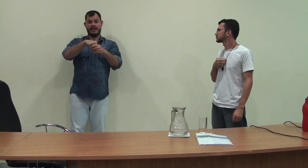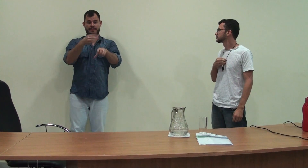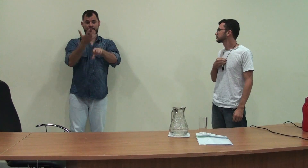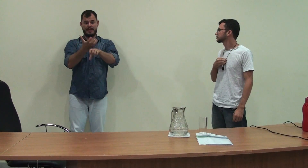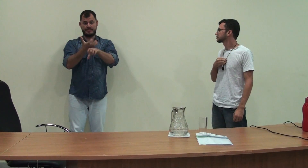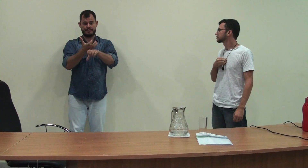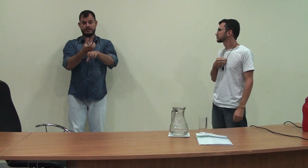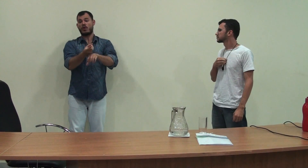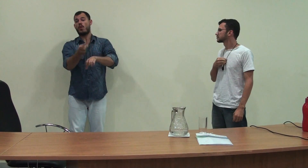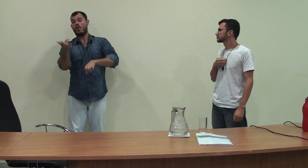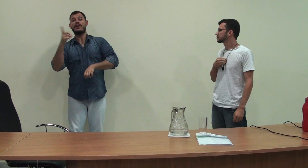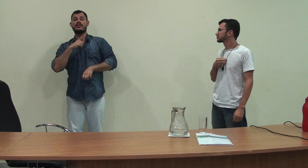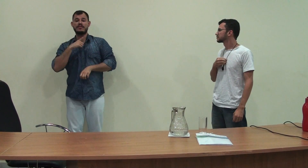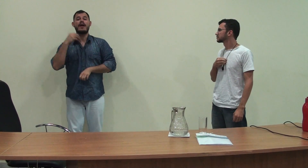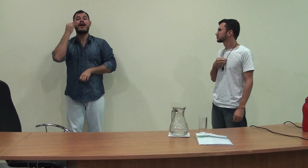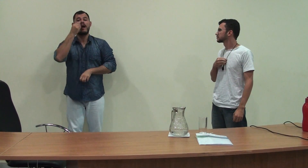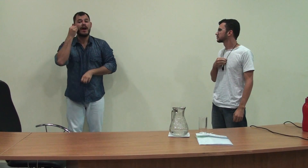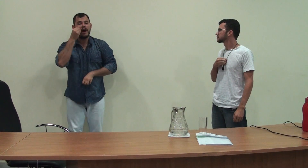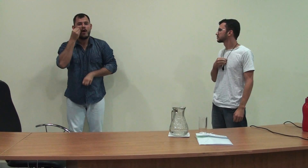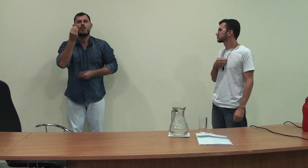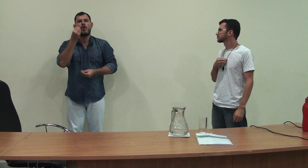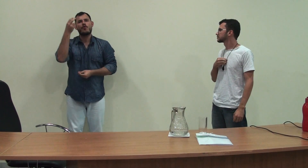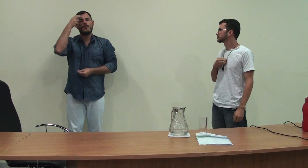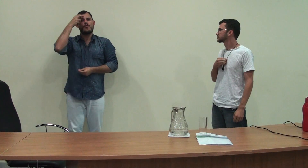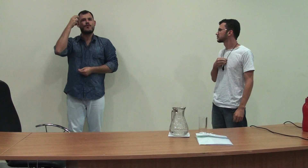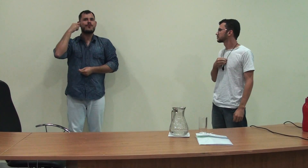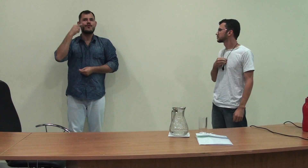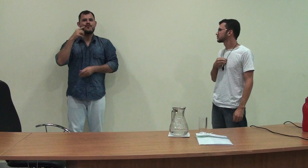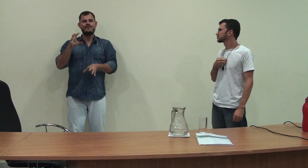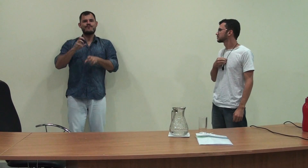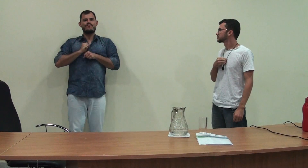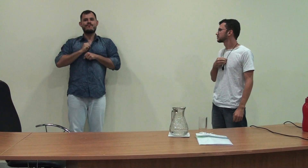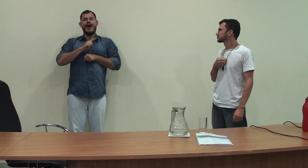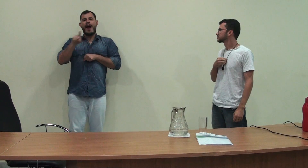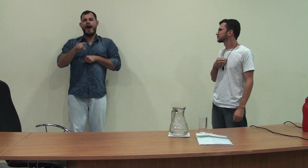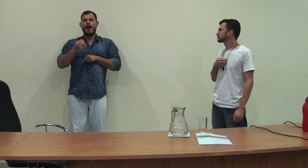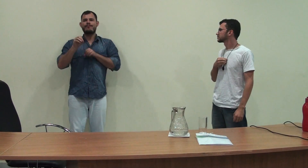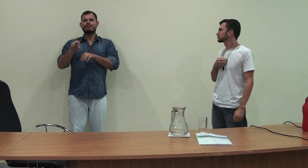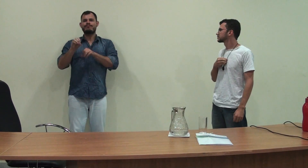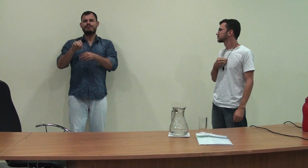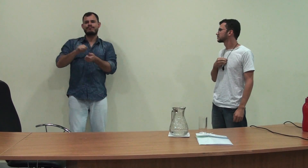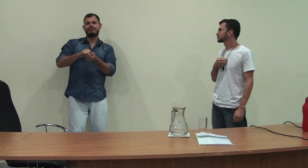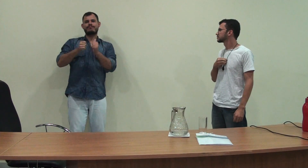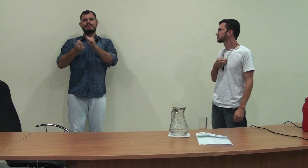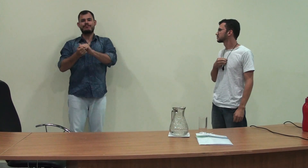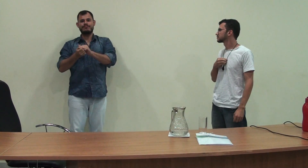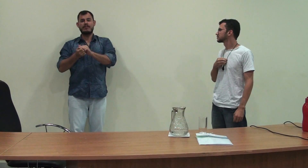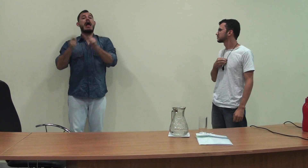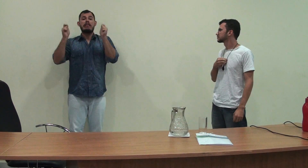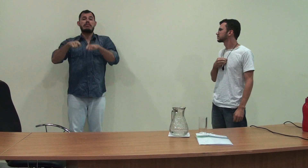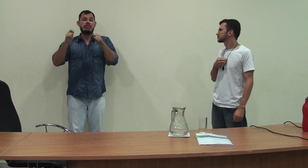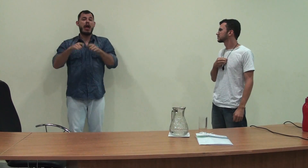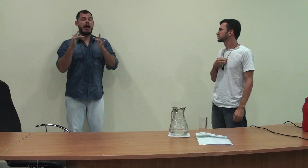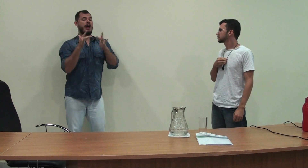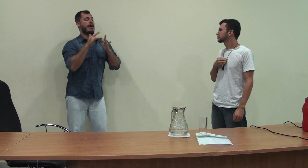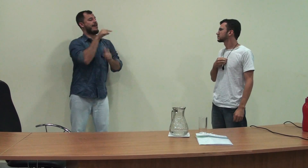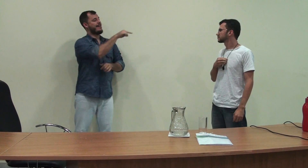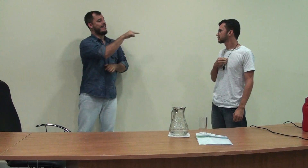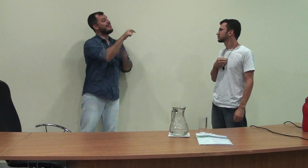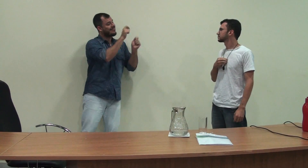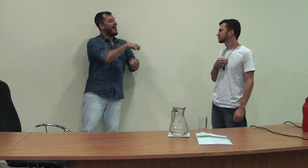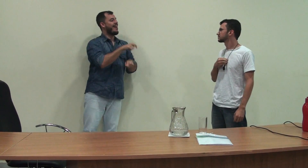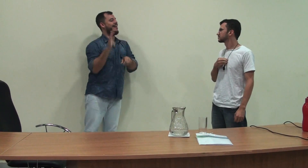caso da matemática, em outras disciplinas, tem experiência, por exemplo, eu acho importante a questão da cultura surda, a questão